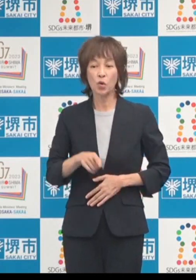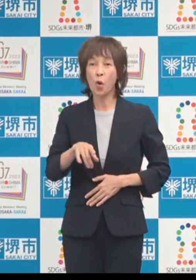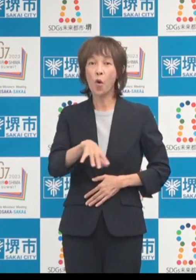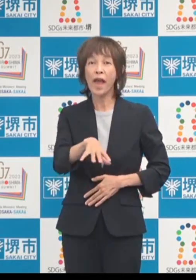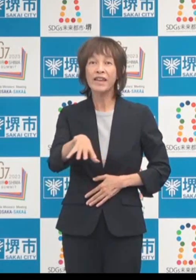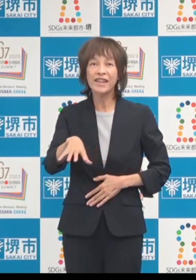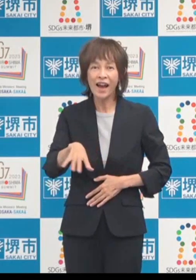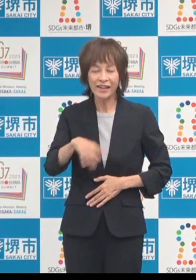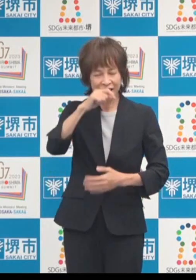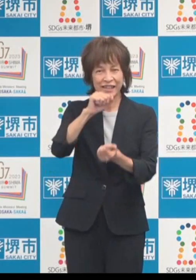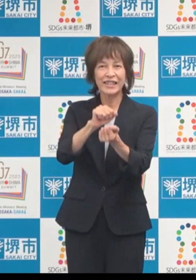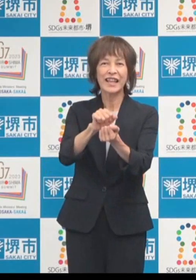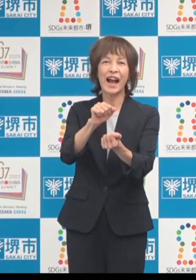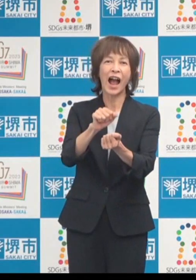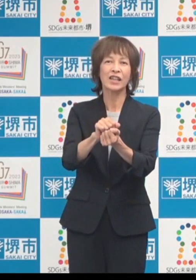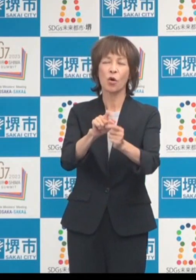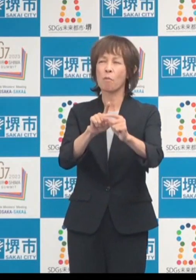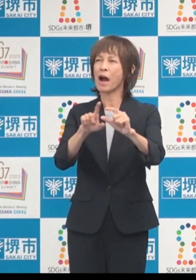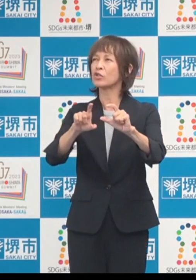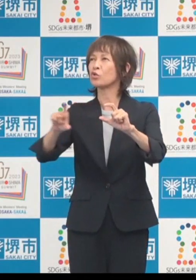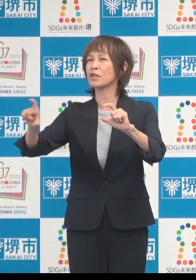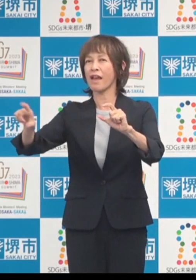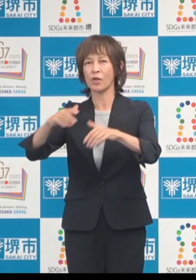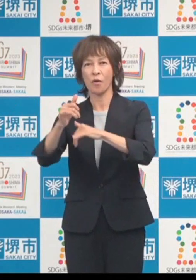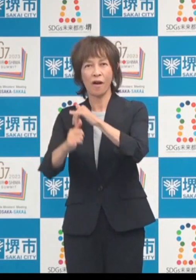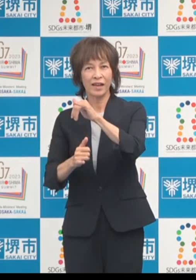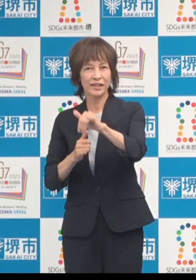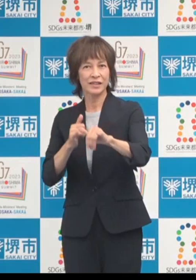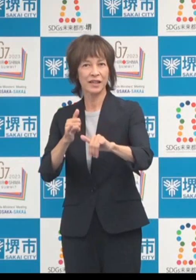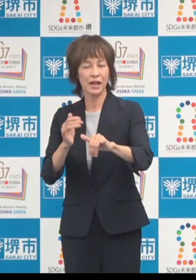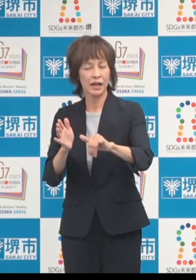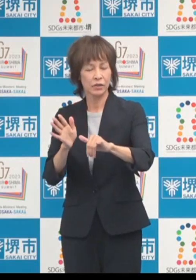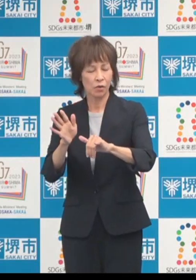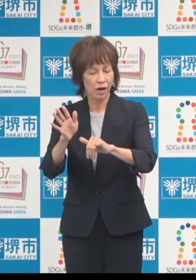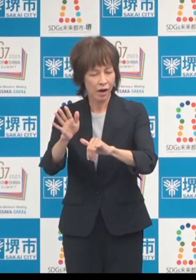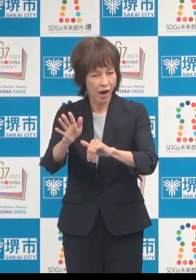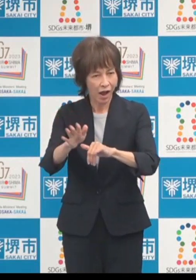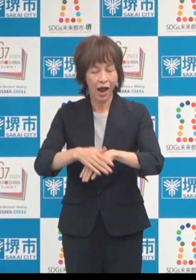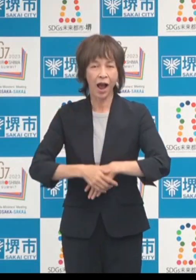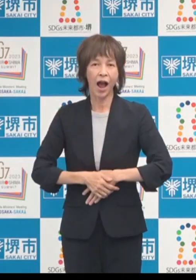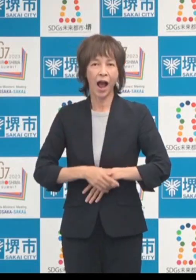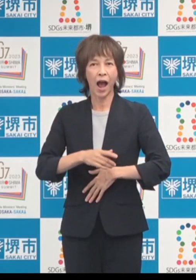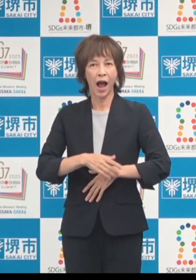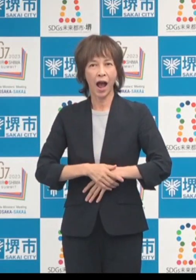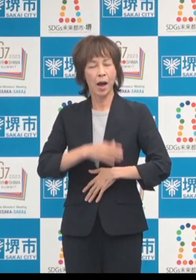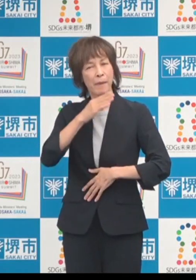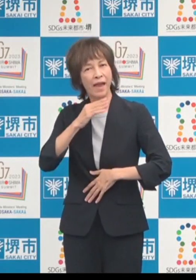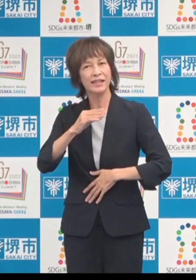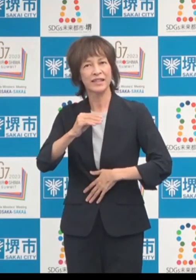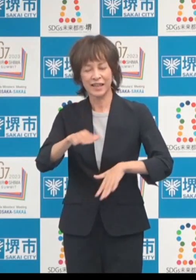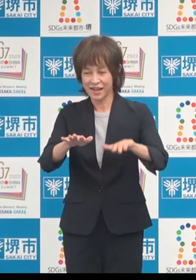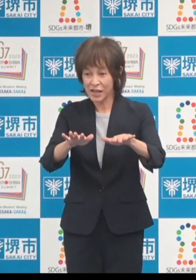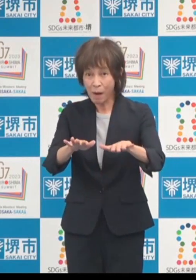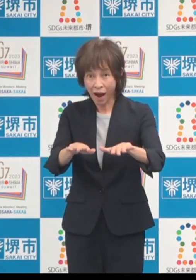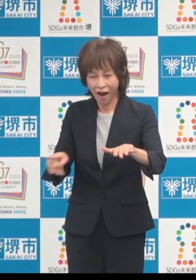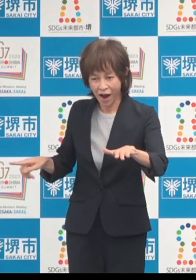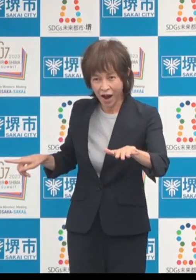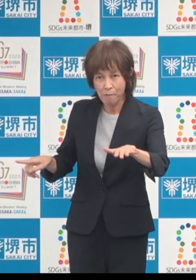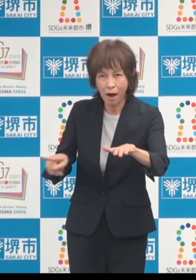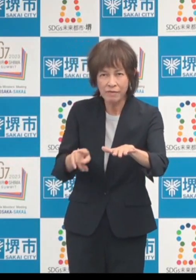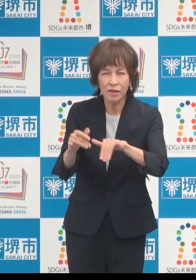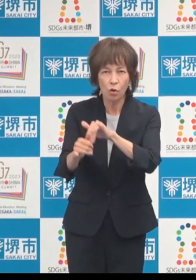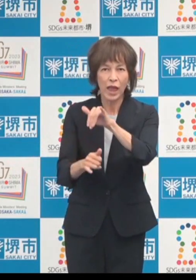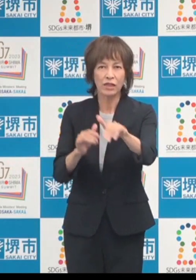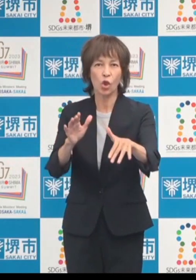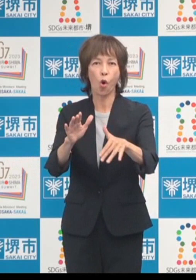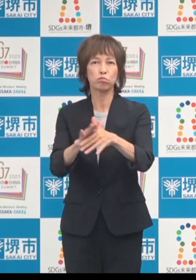に、堺の中世の歴史、そしてそこから明治時代、伝統産業も含めて、現代に至る伝統文